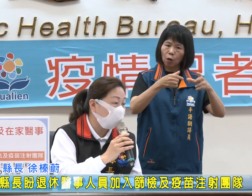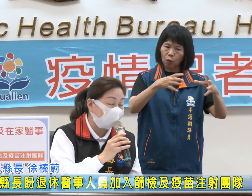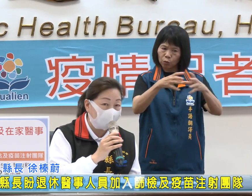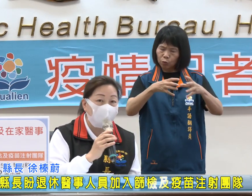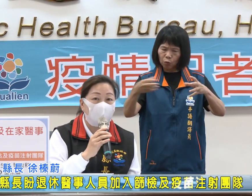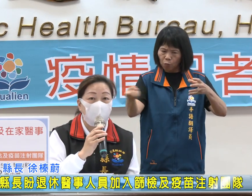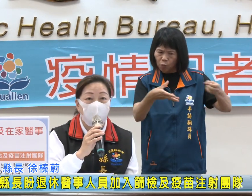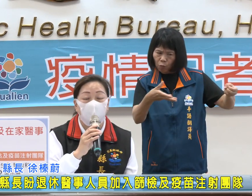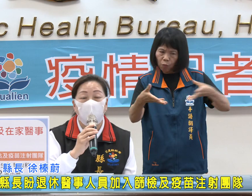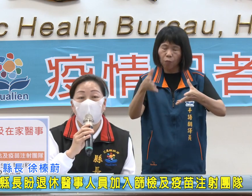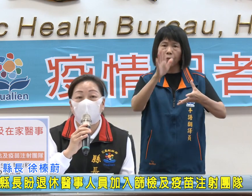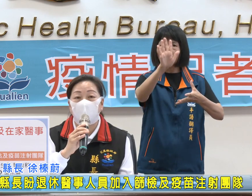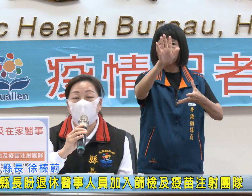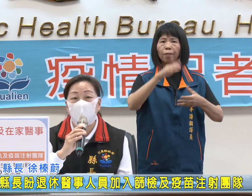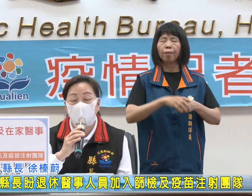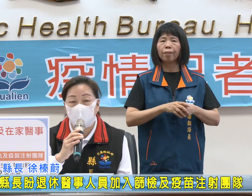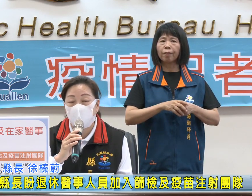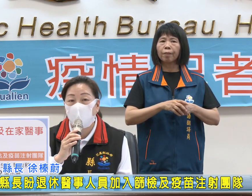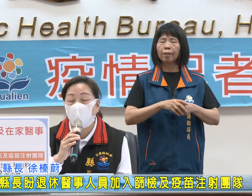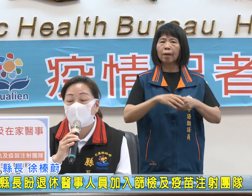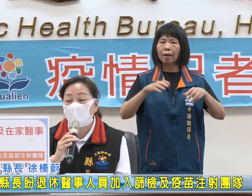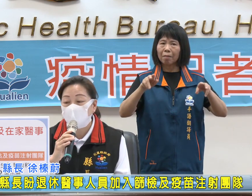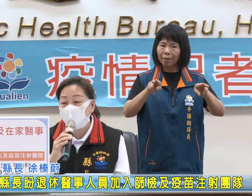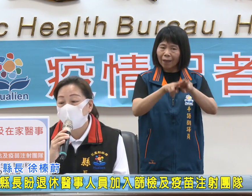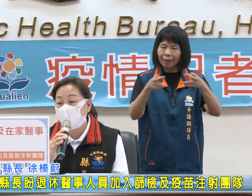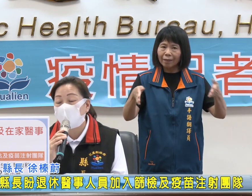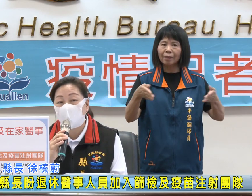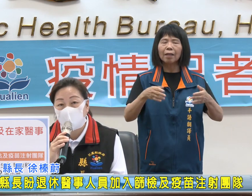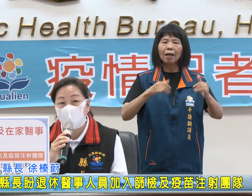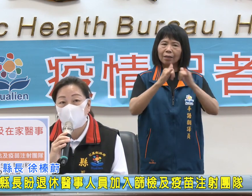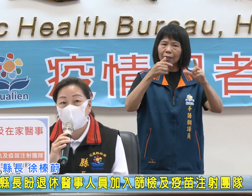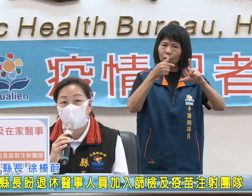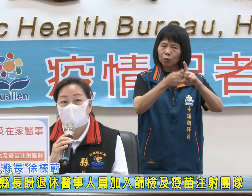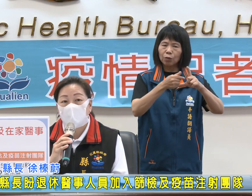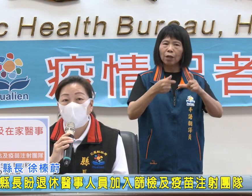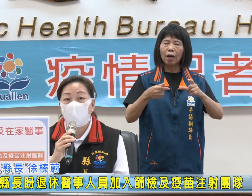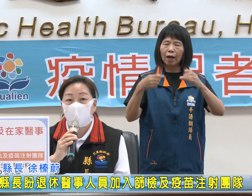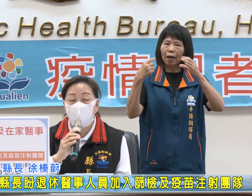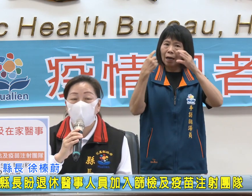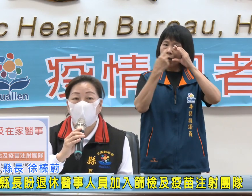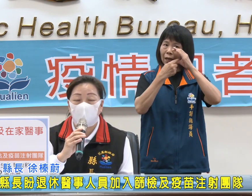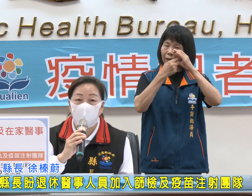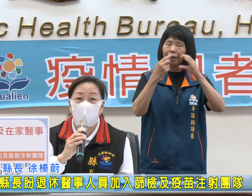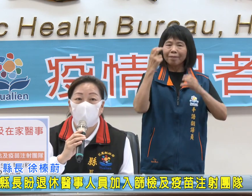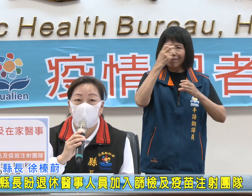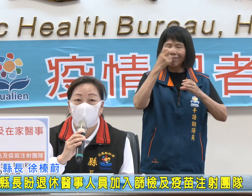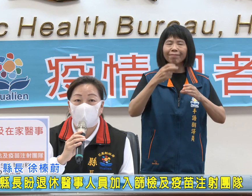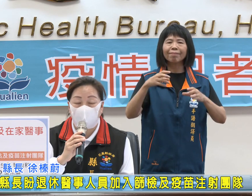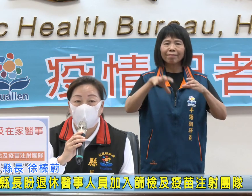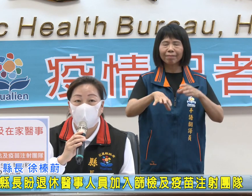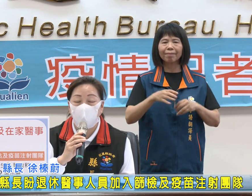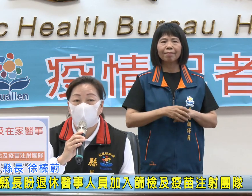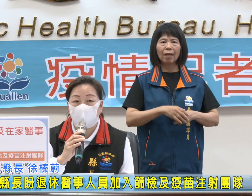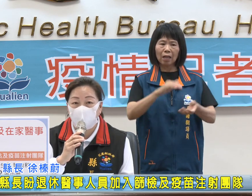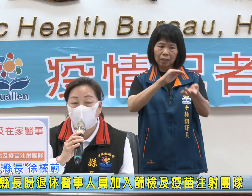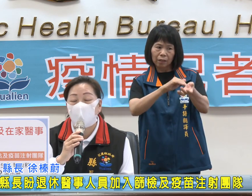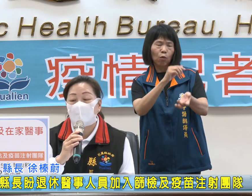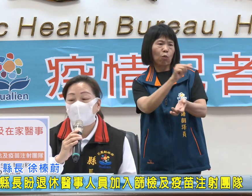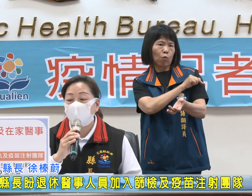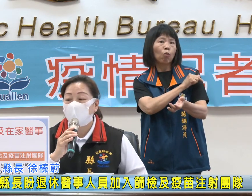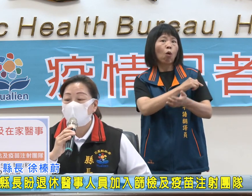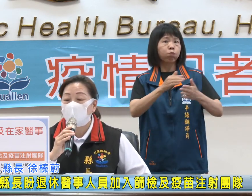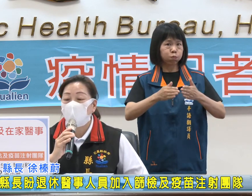社区群聚的感染的时候，我们必须启动社区的筛检站，我们必须有医事人员还有护理人